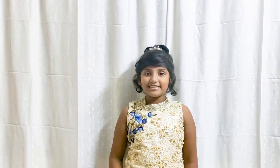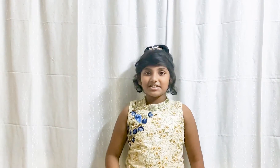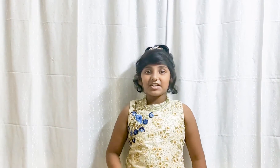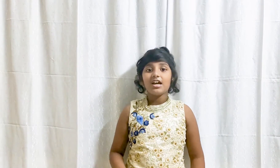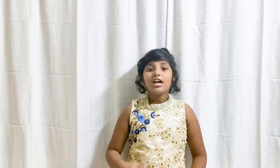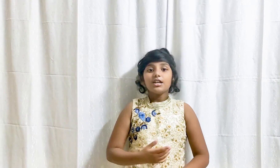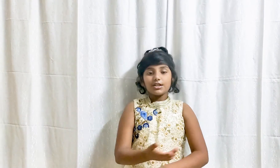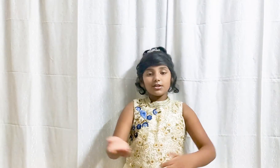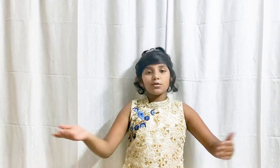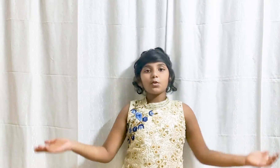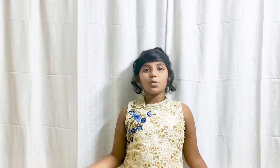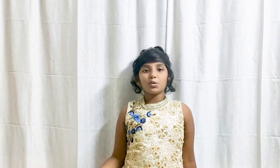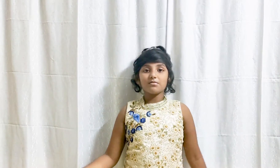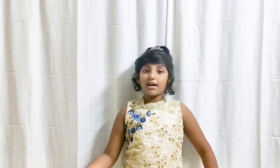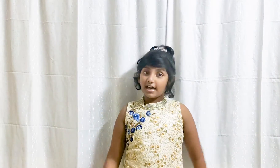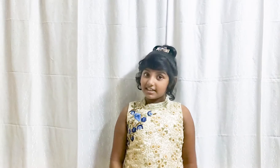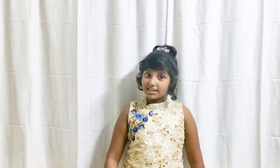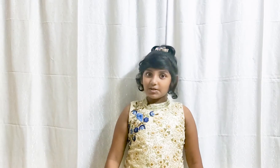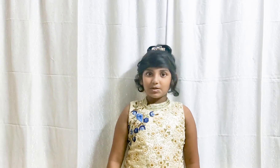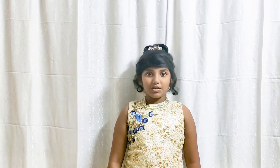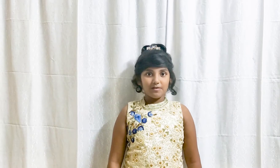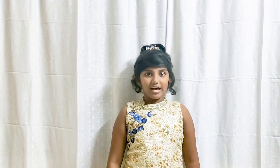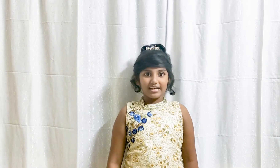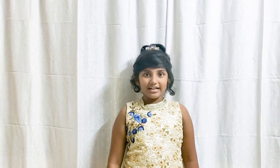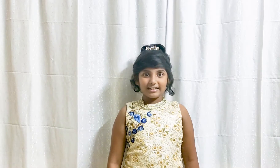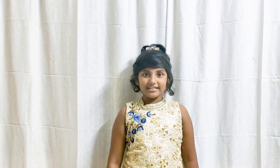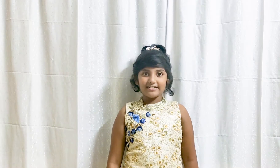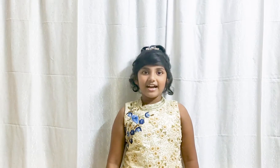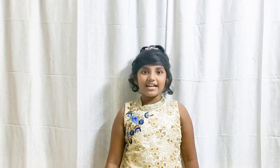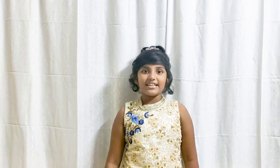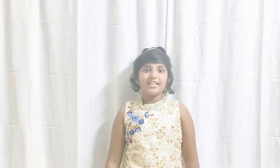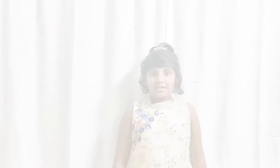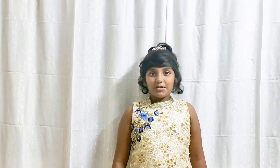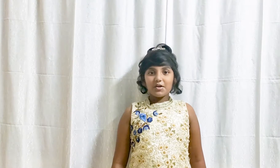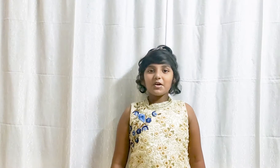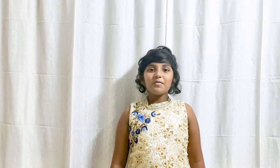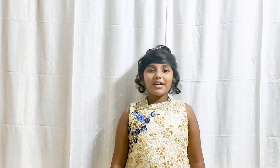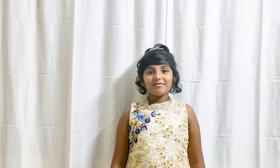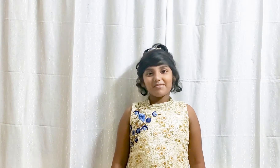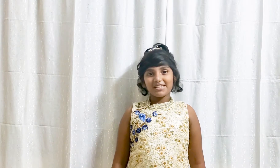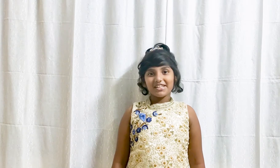என்று எல்லோரும் அறிந்து கொள்வார்கள் என்றார். யோவான்